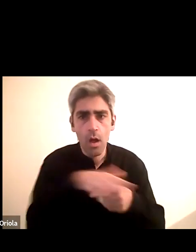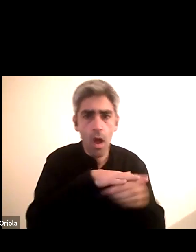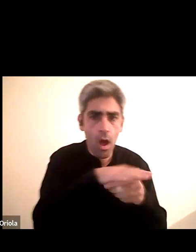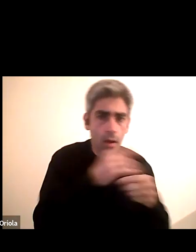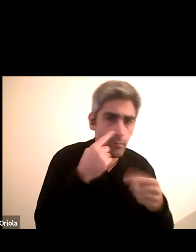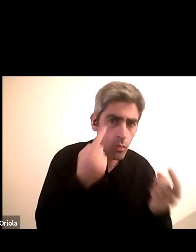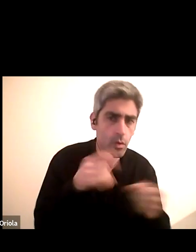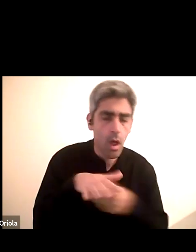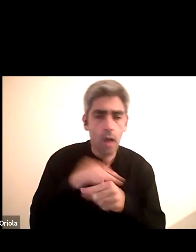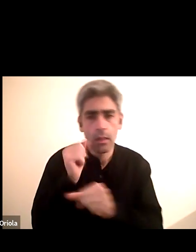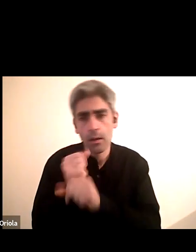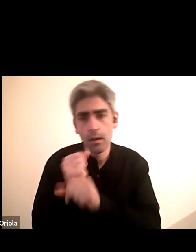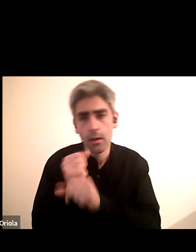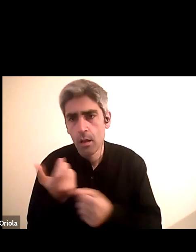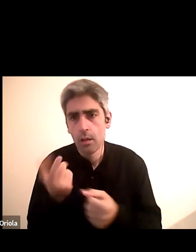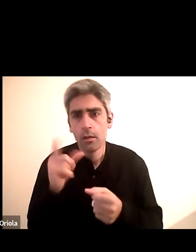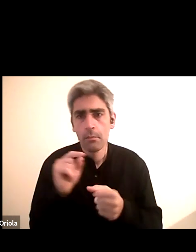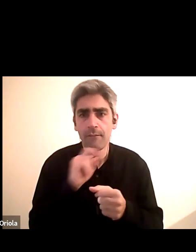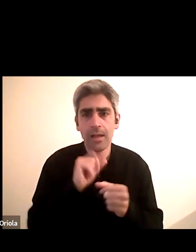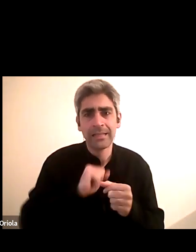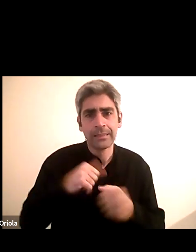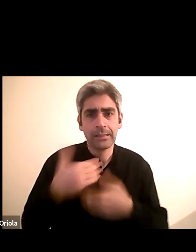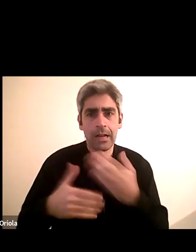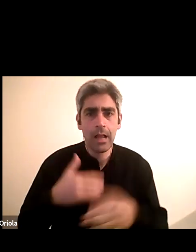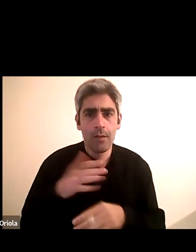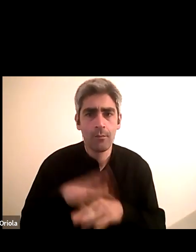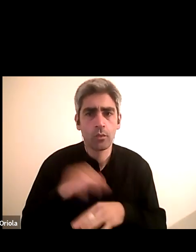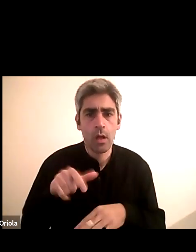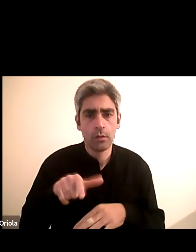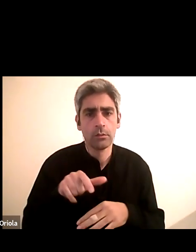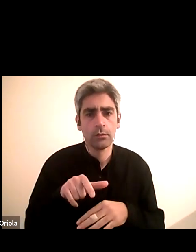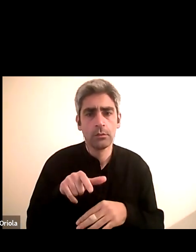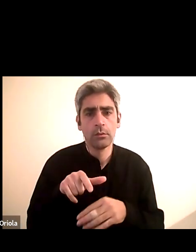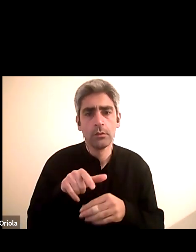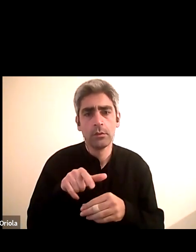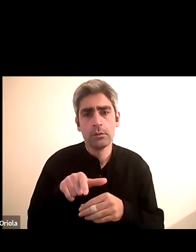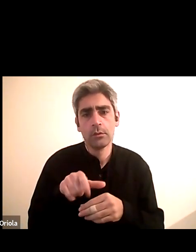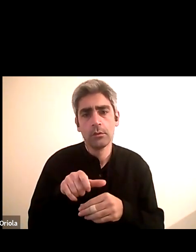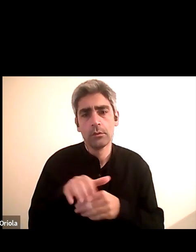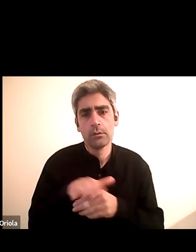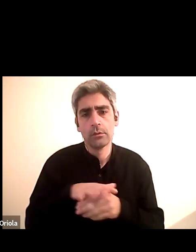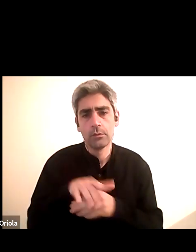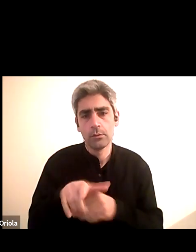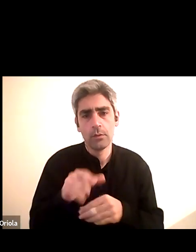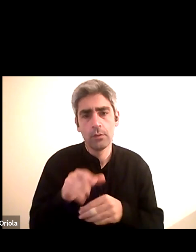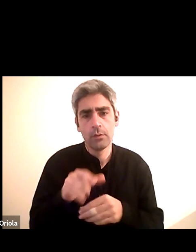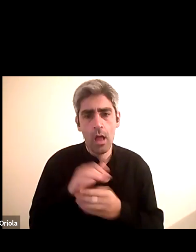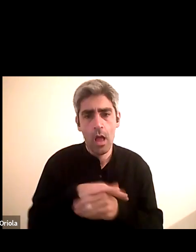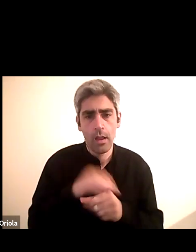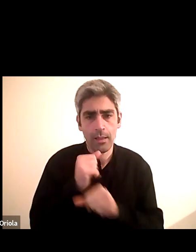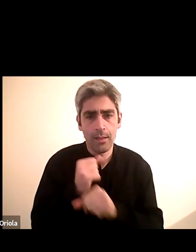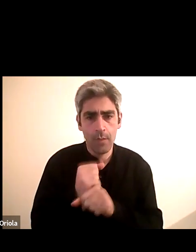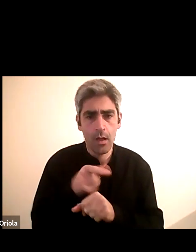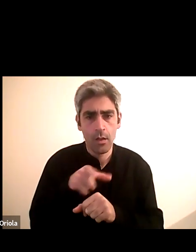de áreas de trabalho. Se calhar até vamos acelerar isso por força nas áreas de trabalho, por